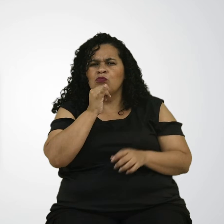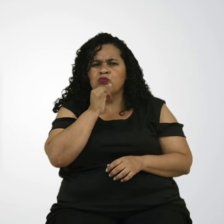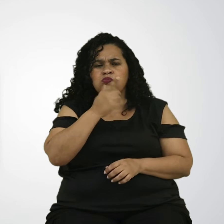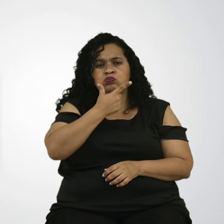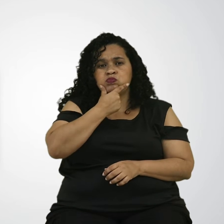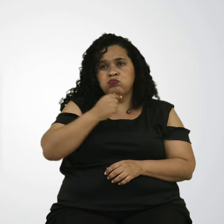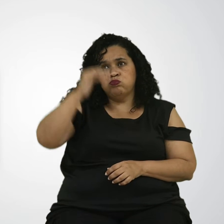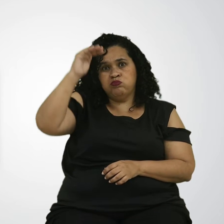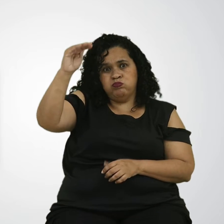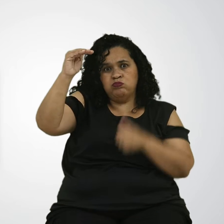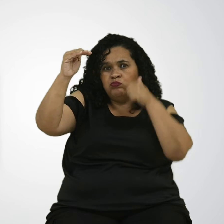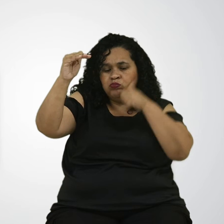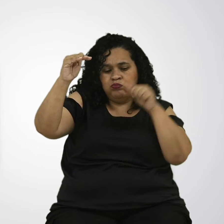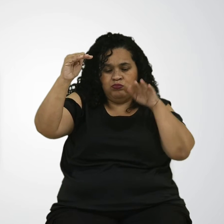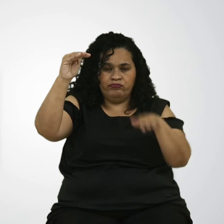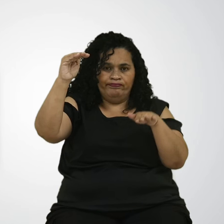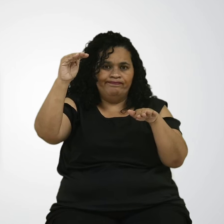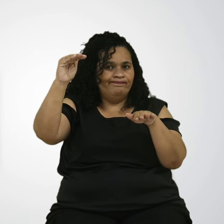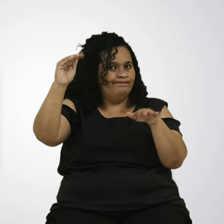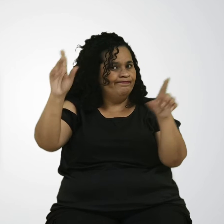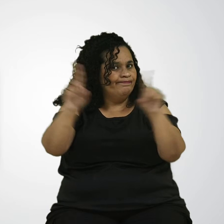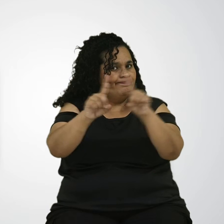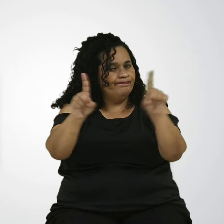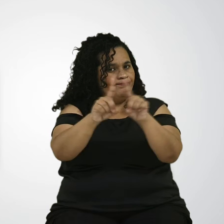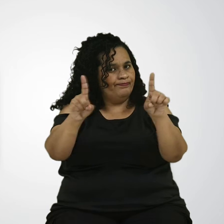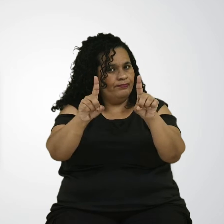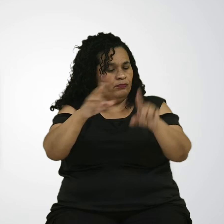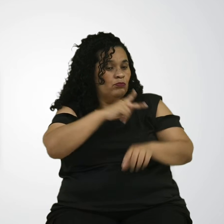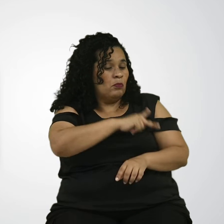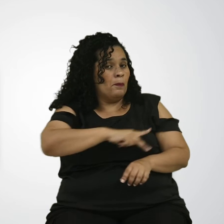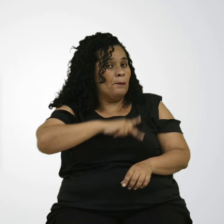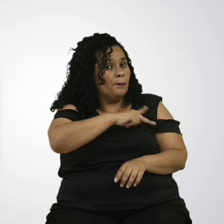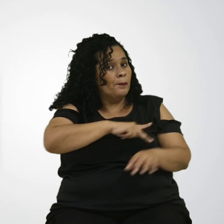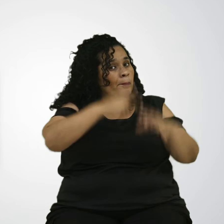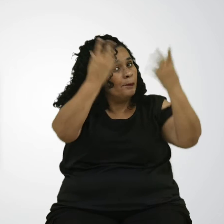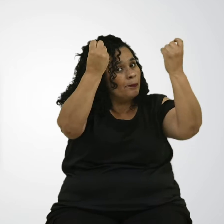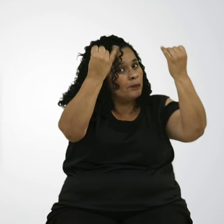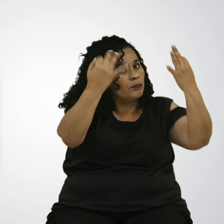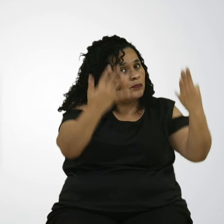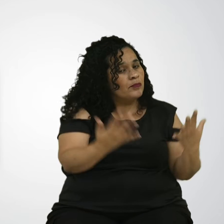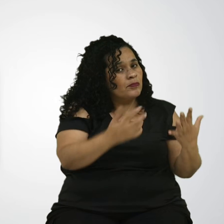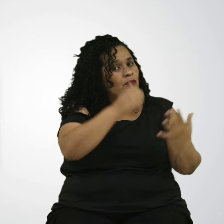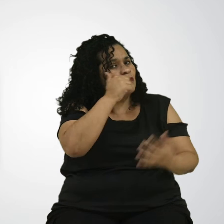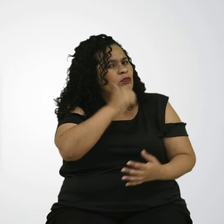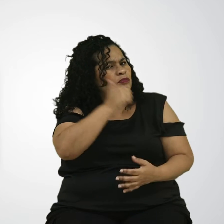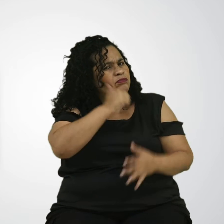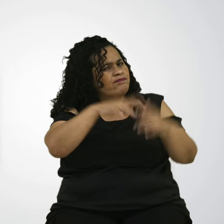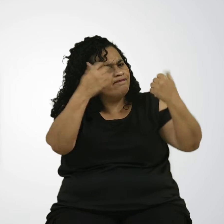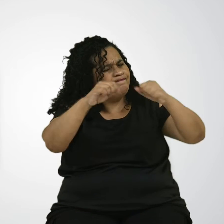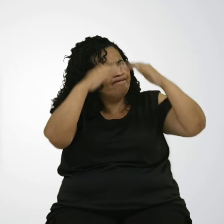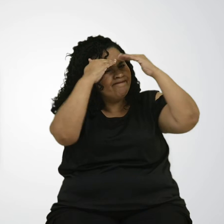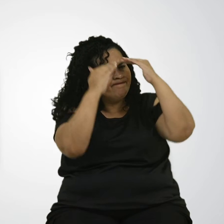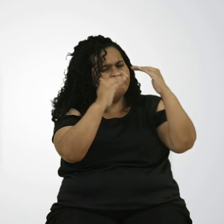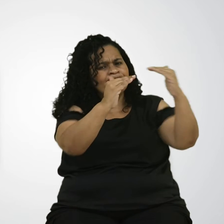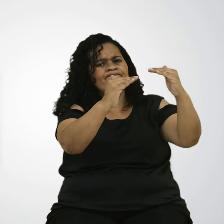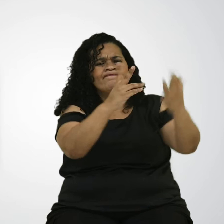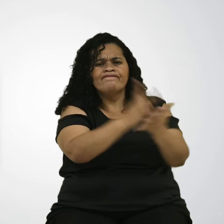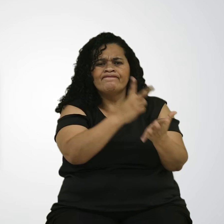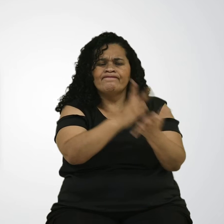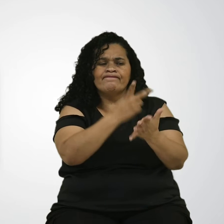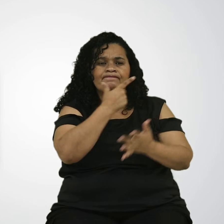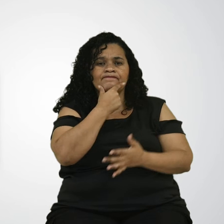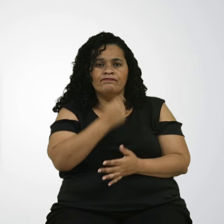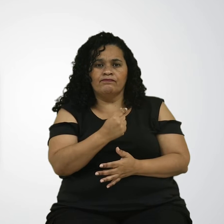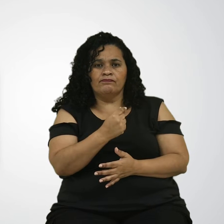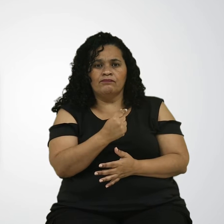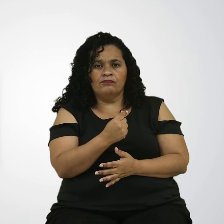A prova disso é que Paulo não está dizendo que a mulher deve se submeter ao homem. É incrível, mas as pessoas leem